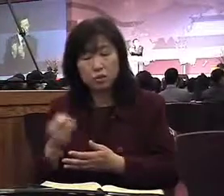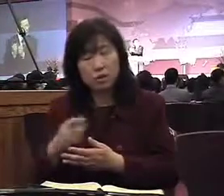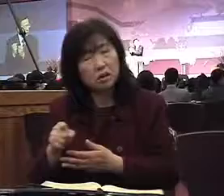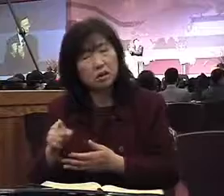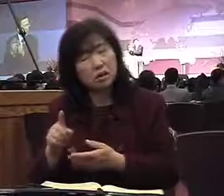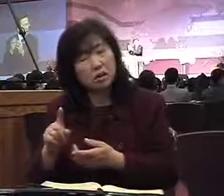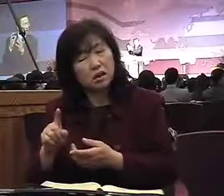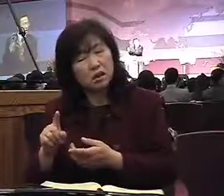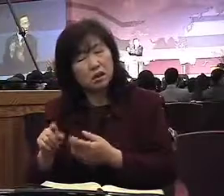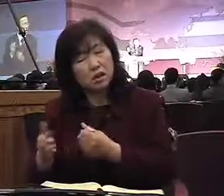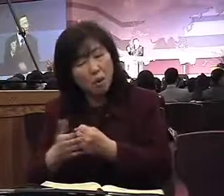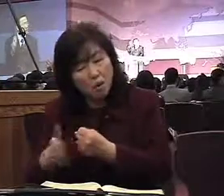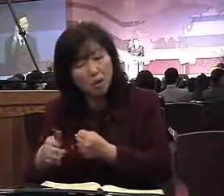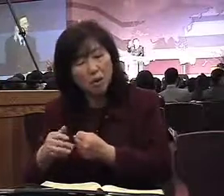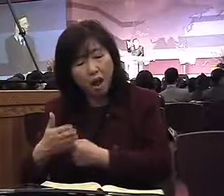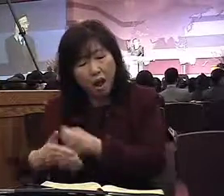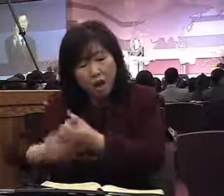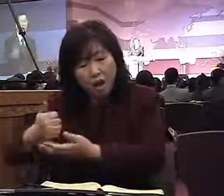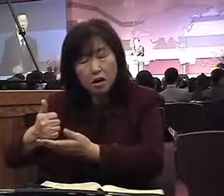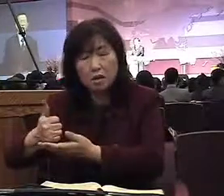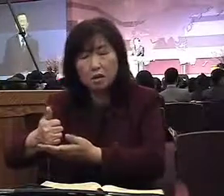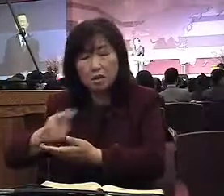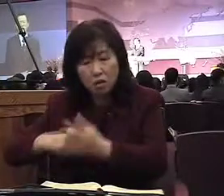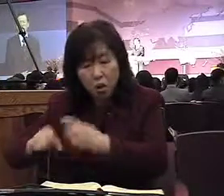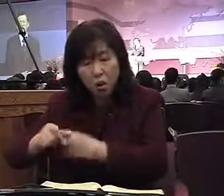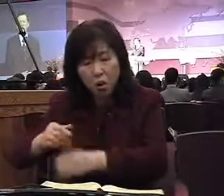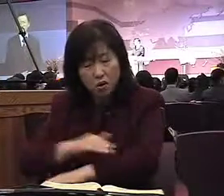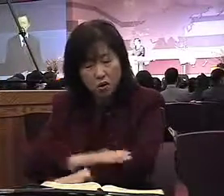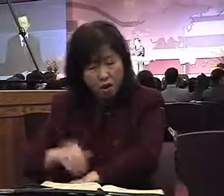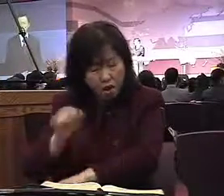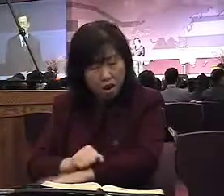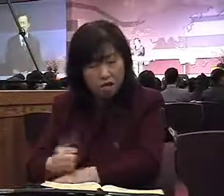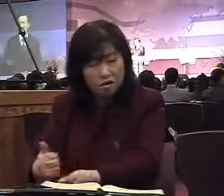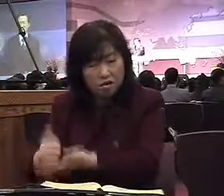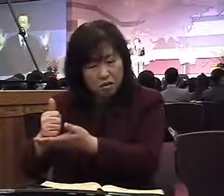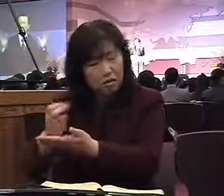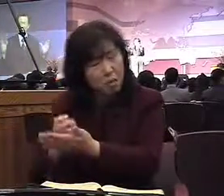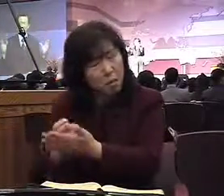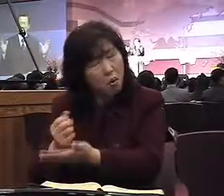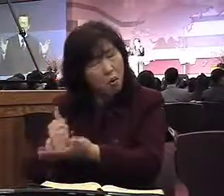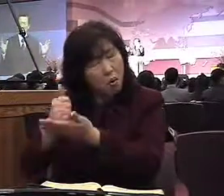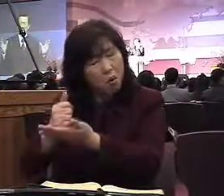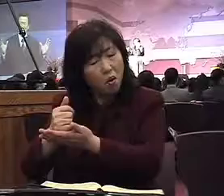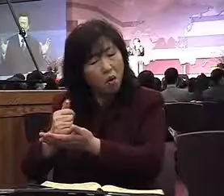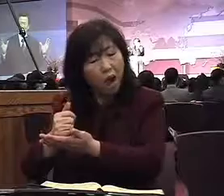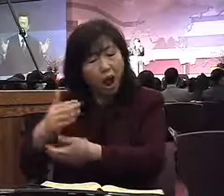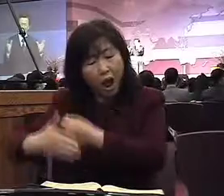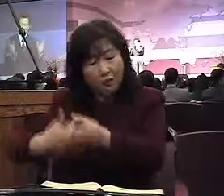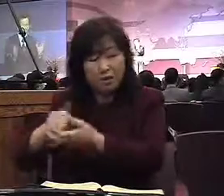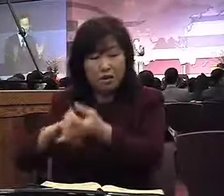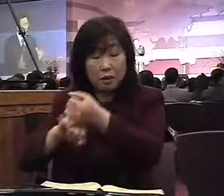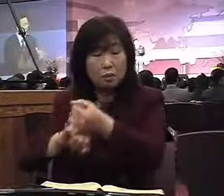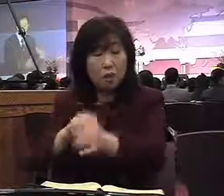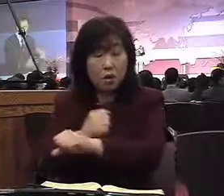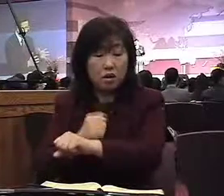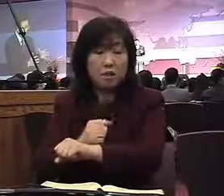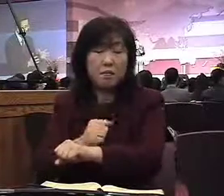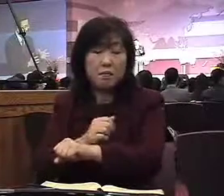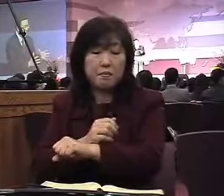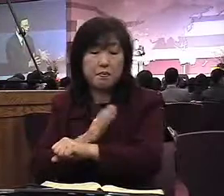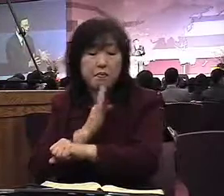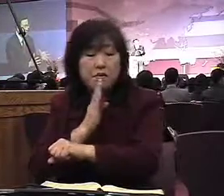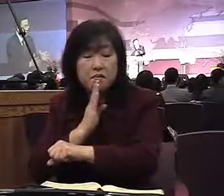그거에 의해서 하나님을 더 잘 섬길 수 있는 방법을 잊어버리고 하나님이 약속하신 것 바로